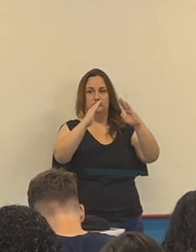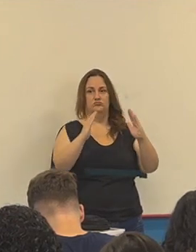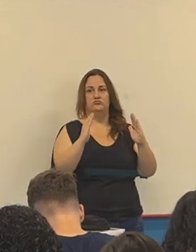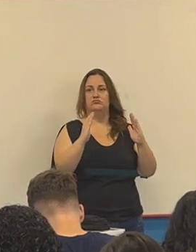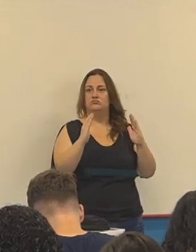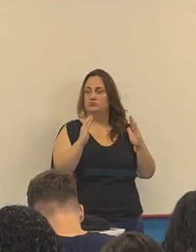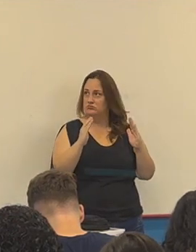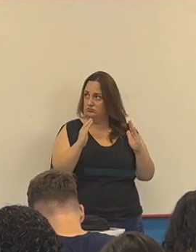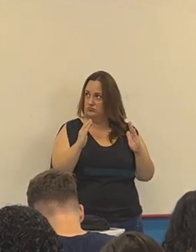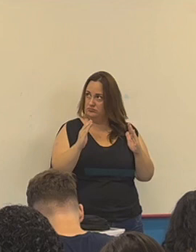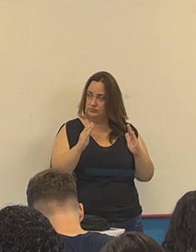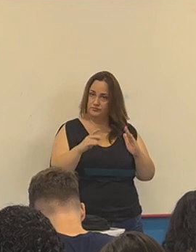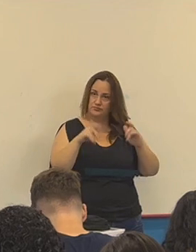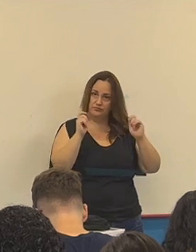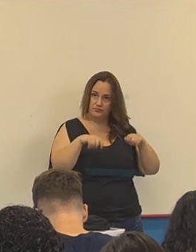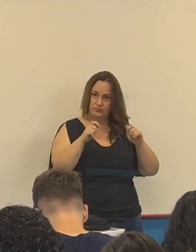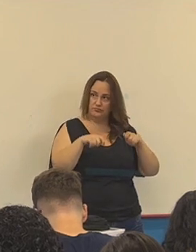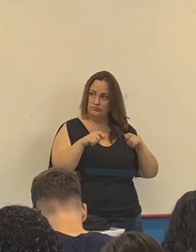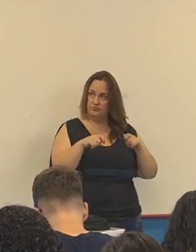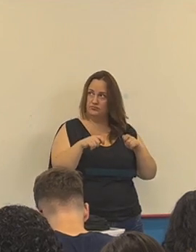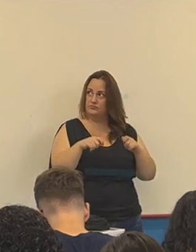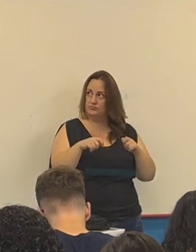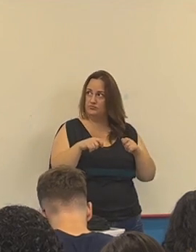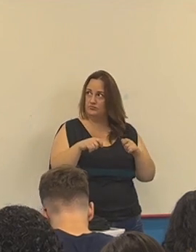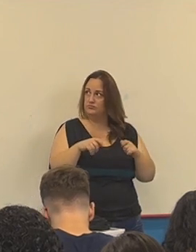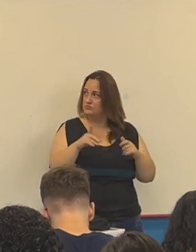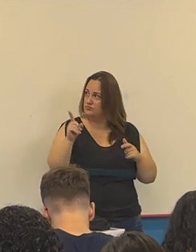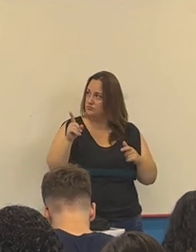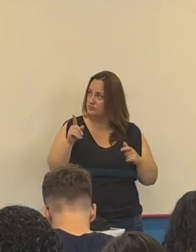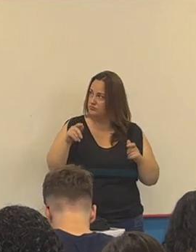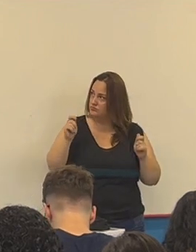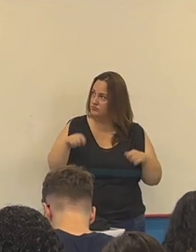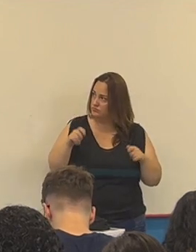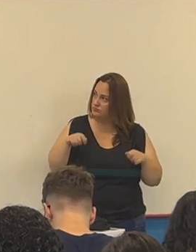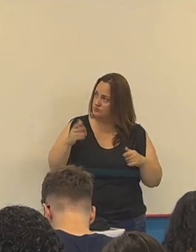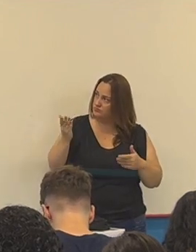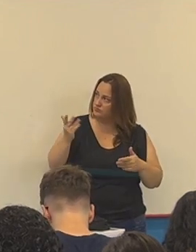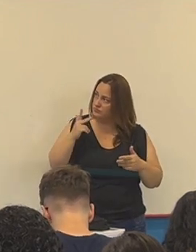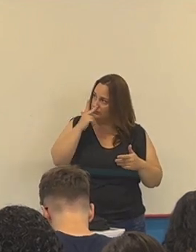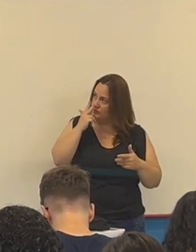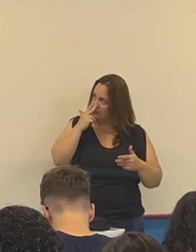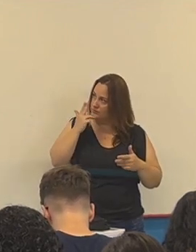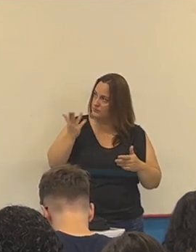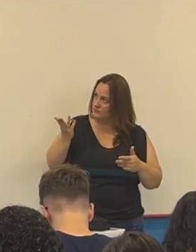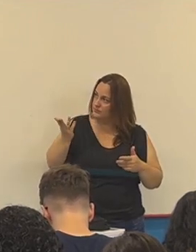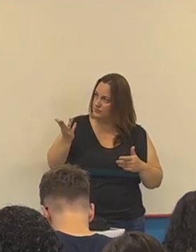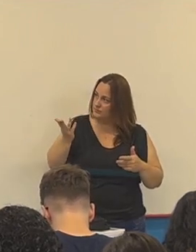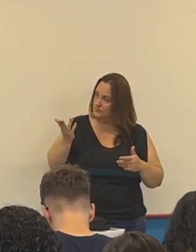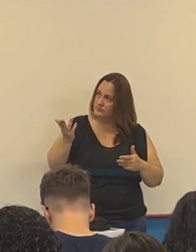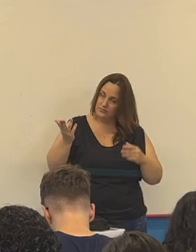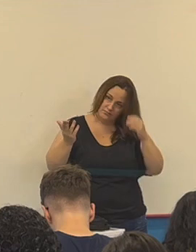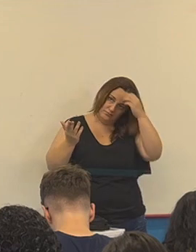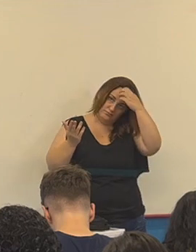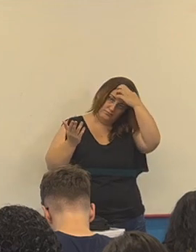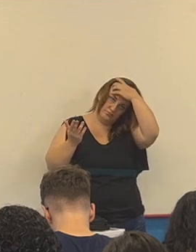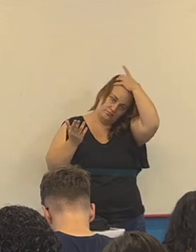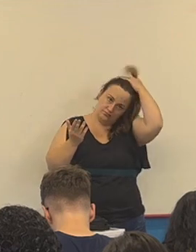funcionava e remetesse a alguma arquitetura religiosa. E realmente remete, entendeu? Isso parece uma...